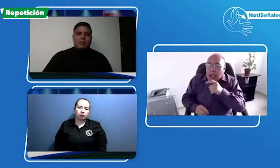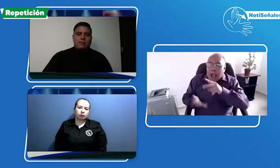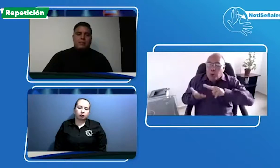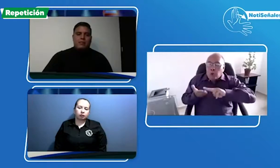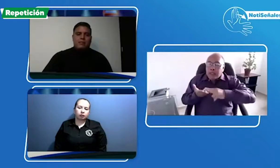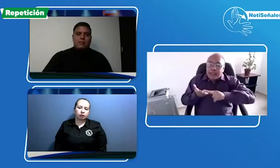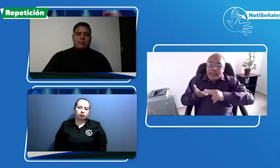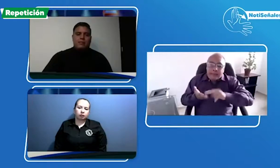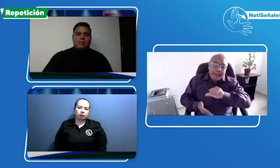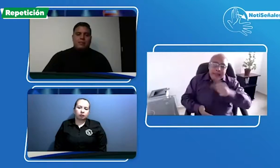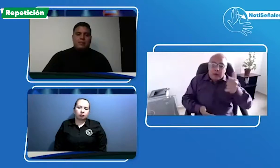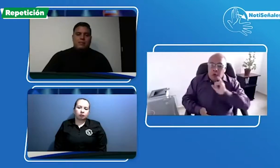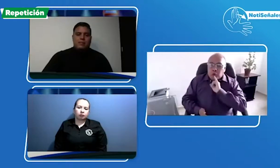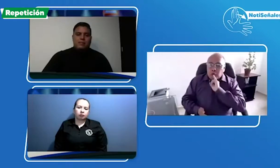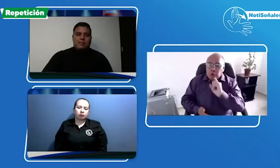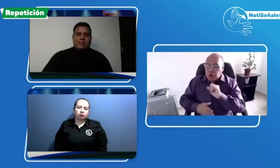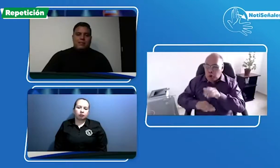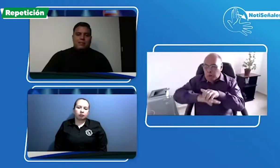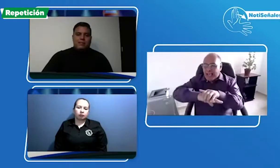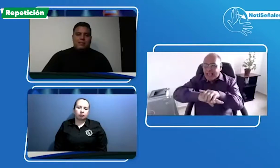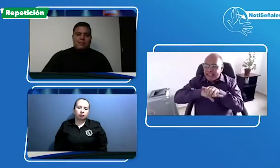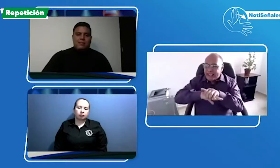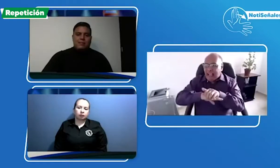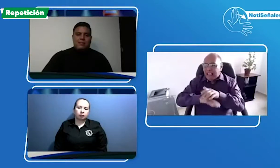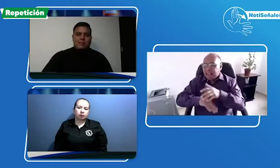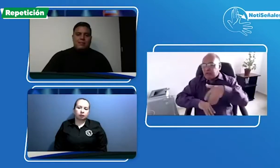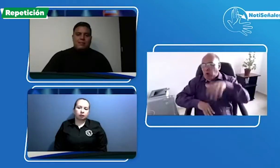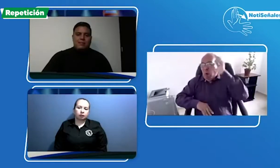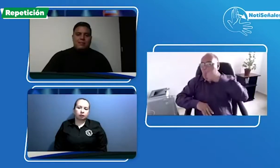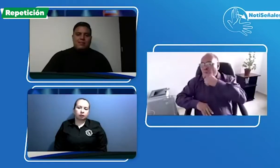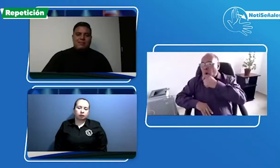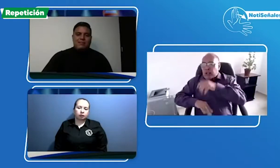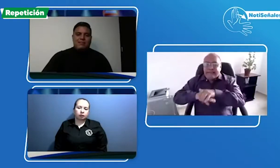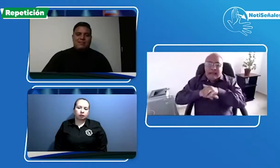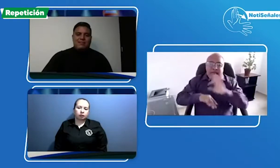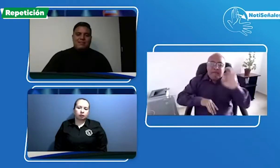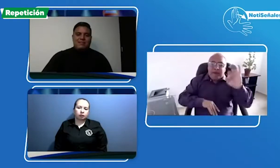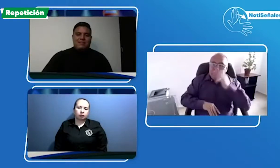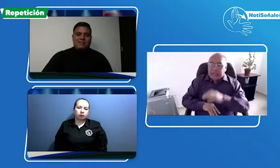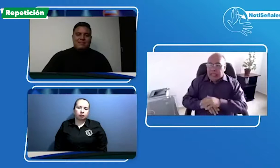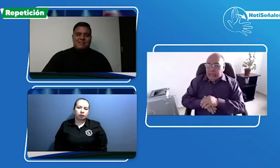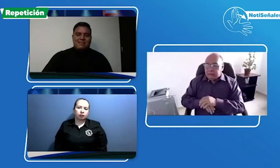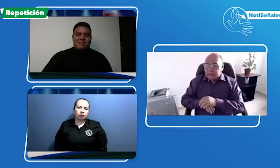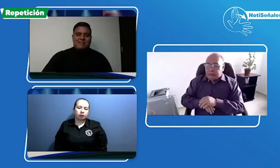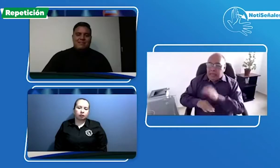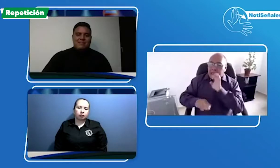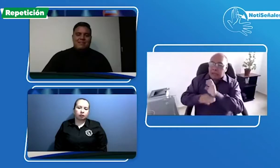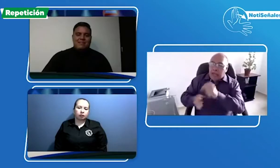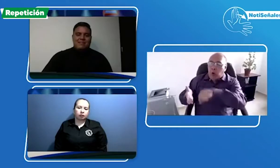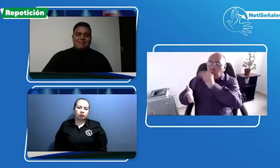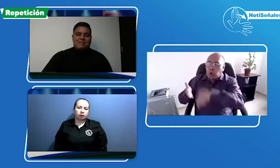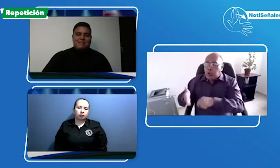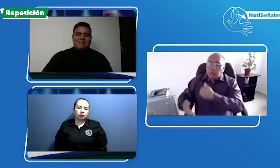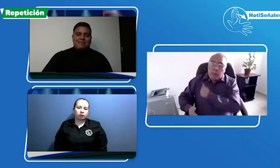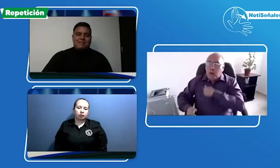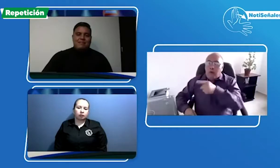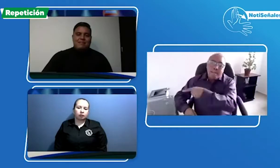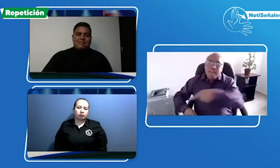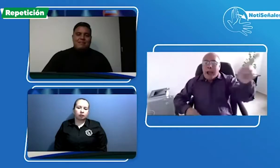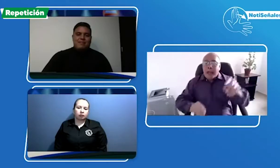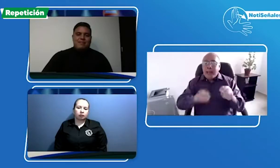yo la verdad no me imagino a un intérprete de otra lengua qué sé yo, inglés, francés